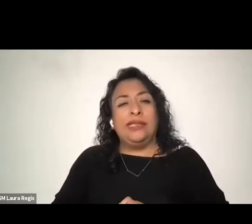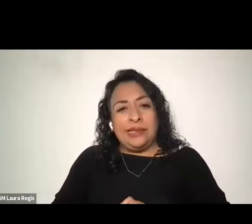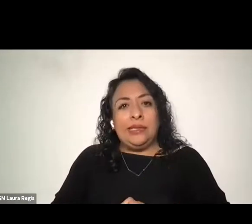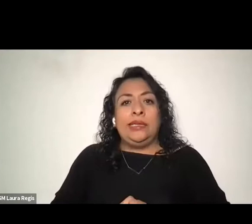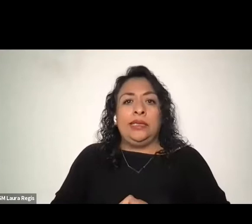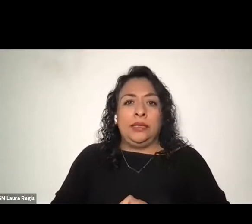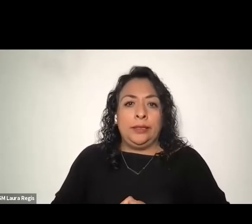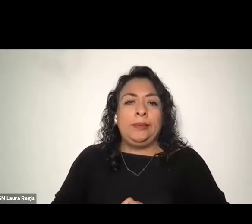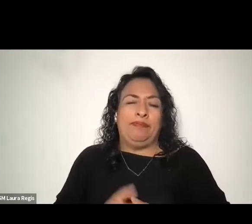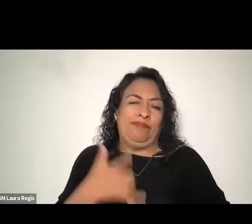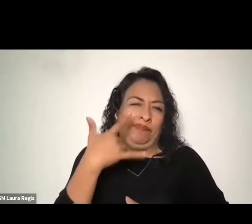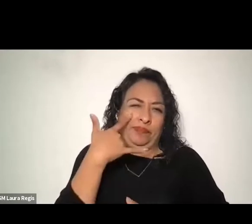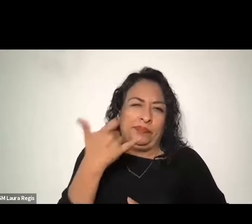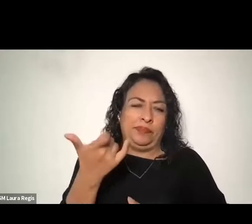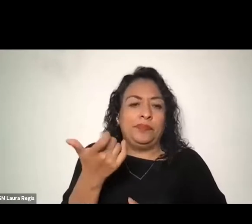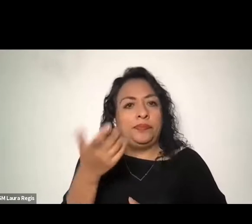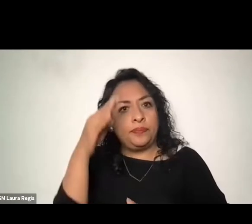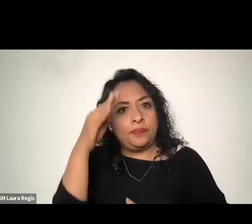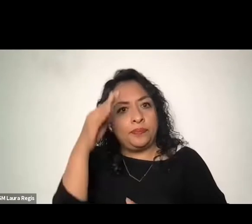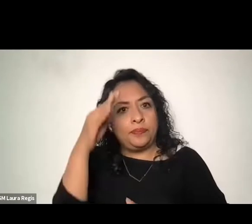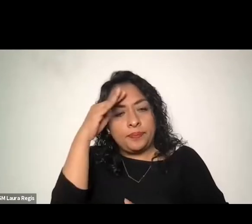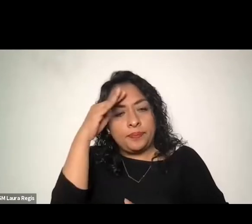poco extraño pensar que